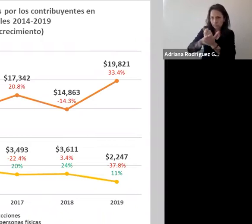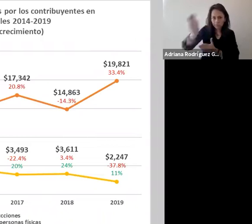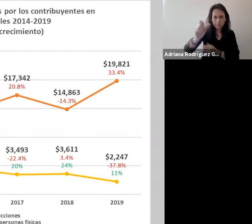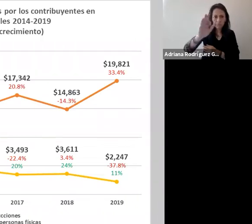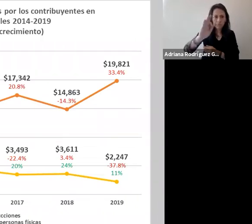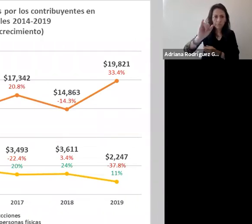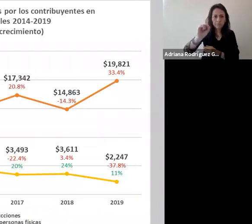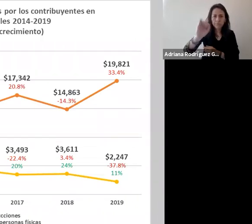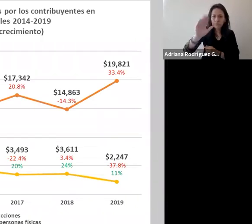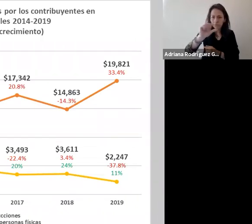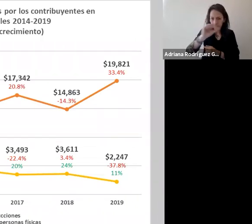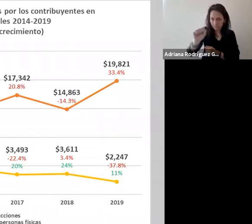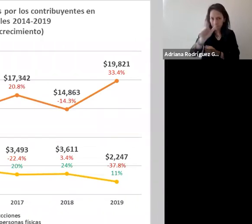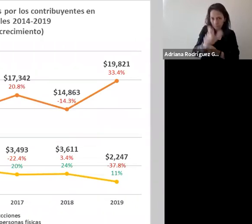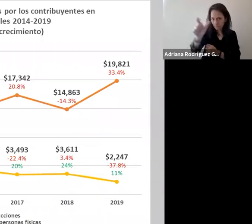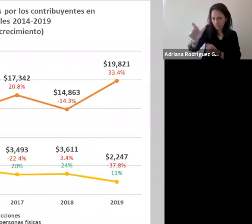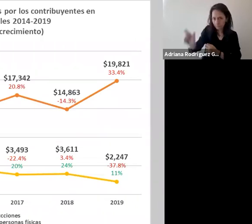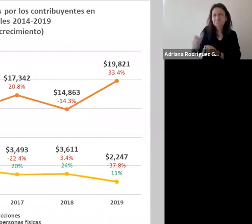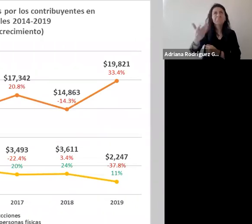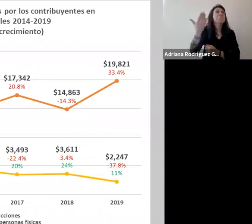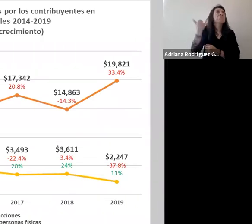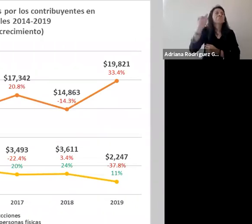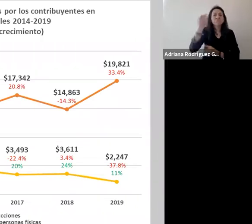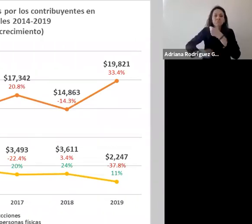deducimos en el año 2019